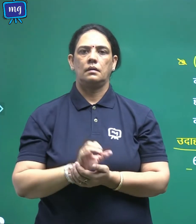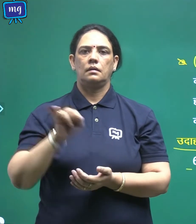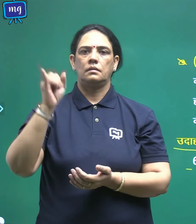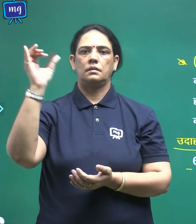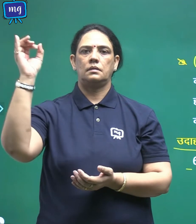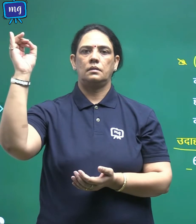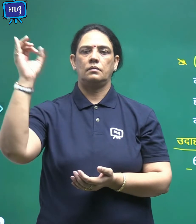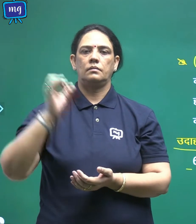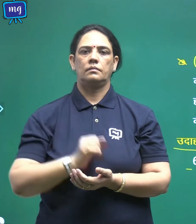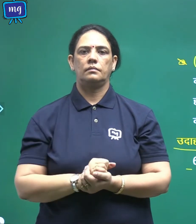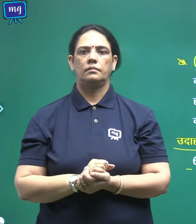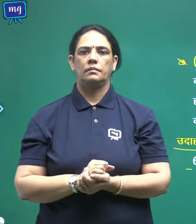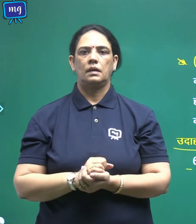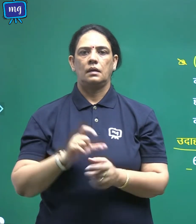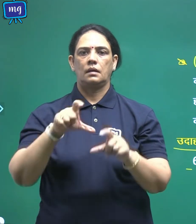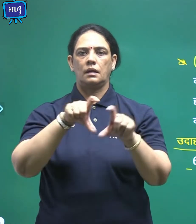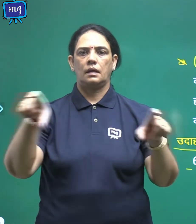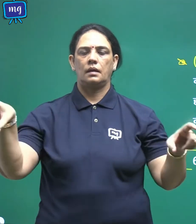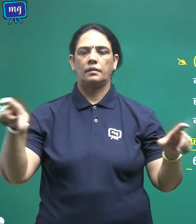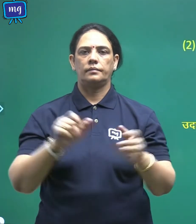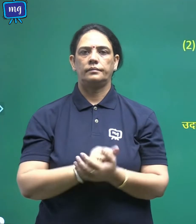60। समझ आ गया।